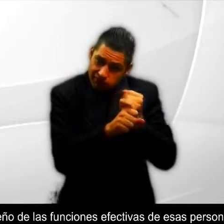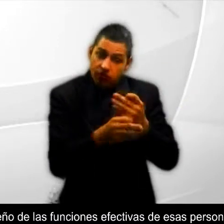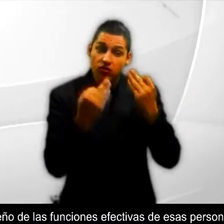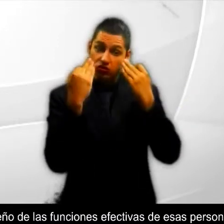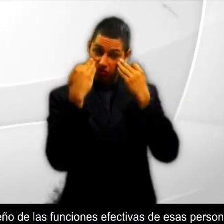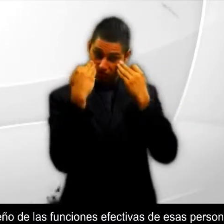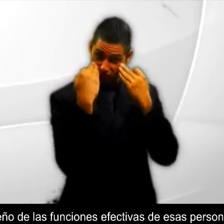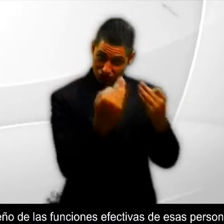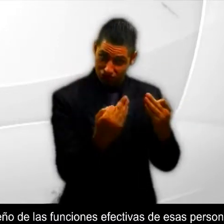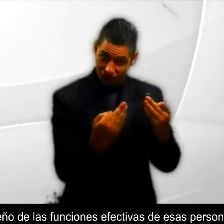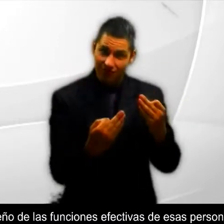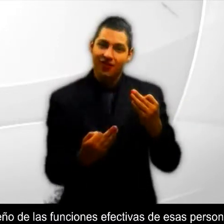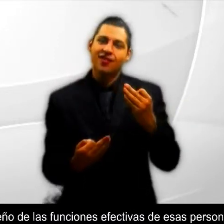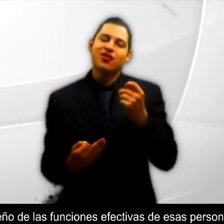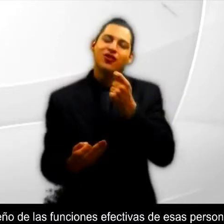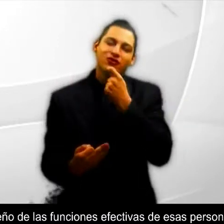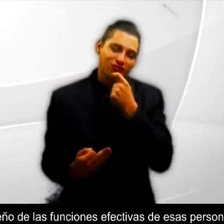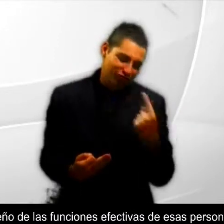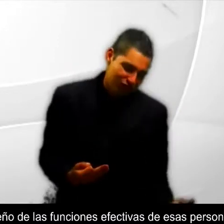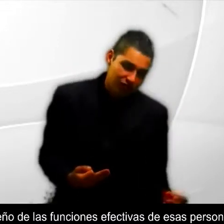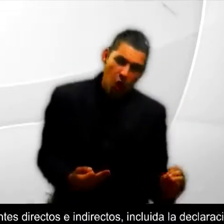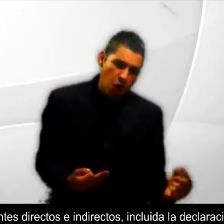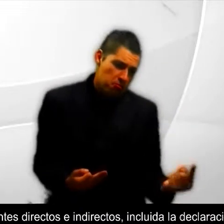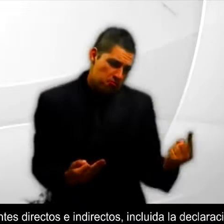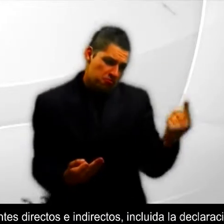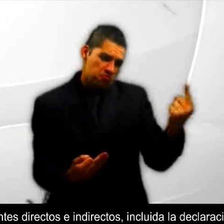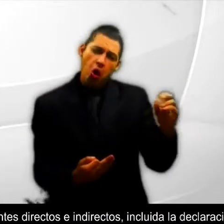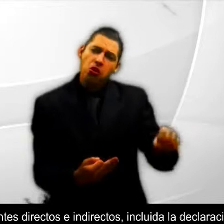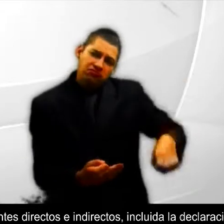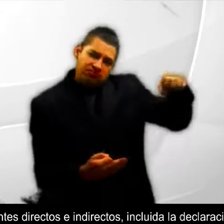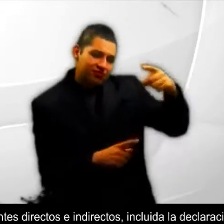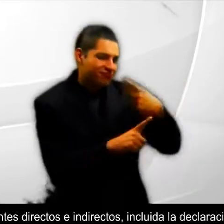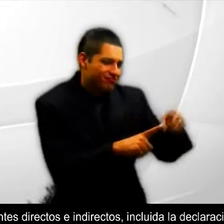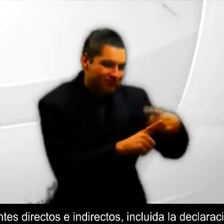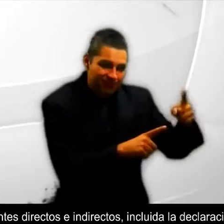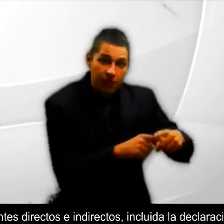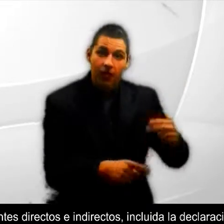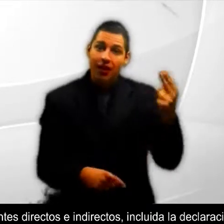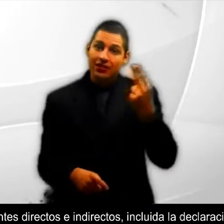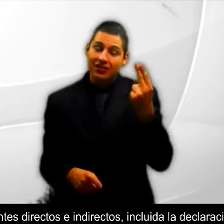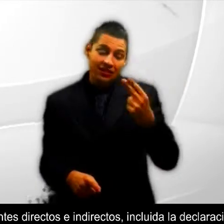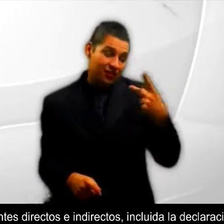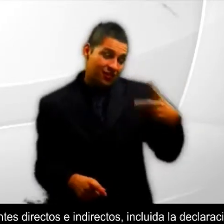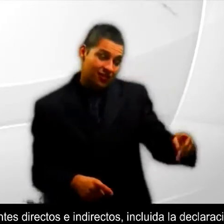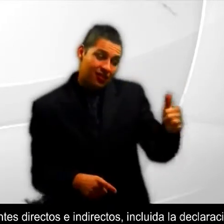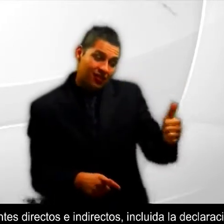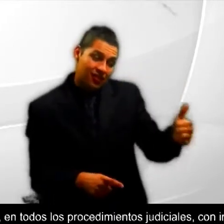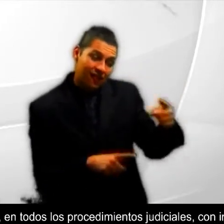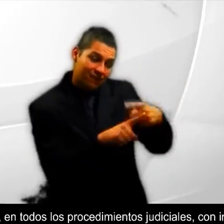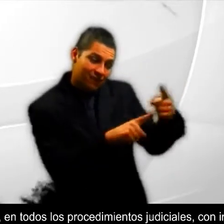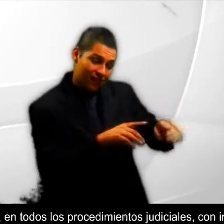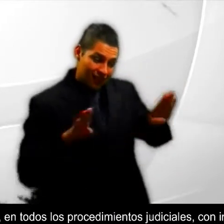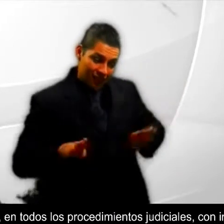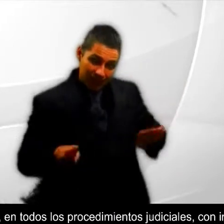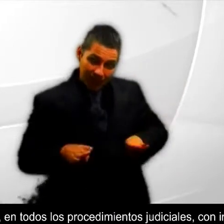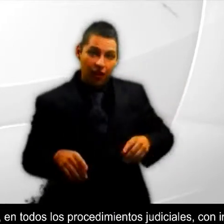efectivas de esas personas como participantes directos e indirectos, incluida la declaración como testigos en todos los